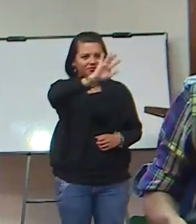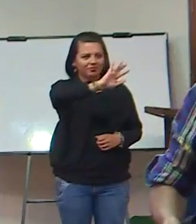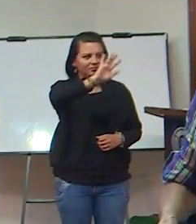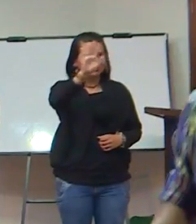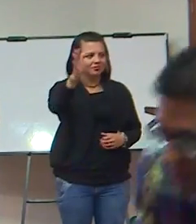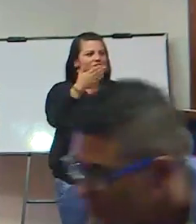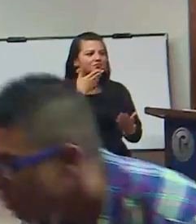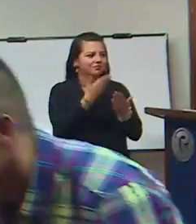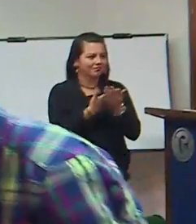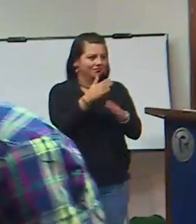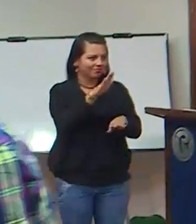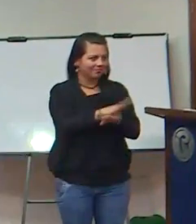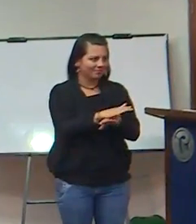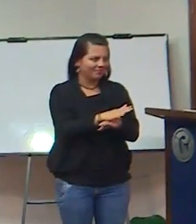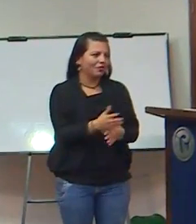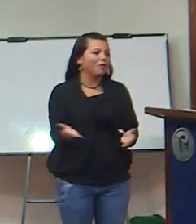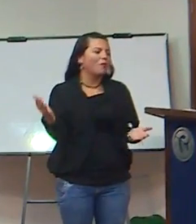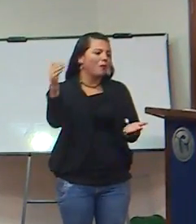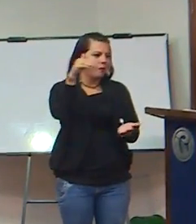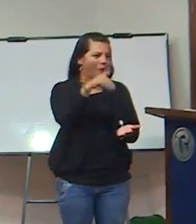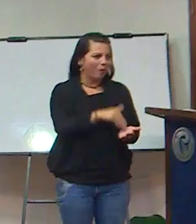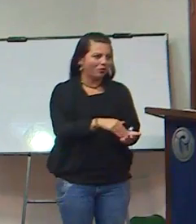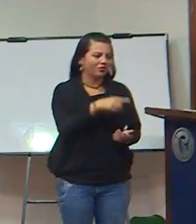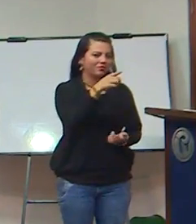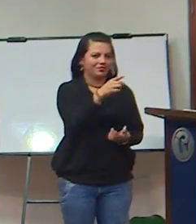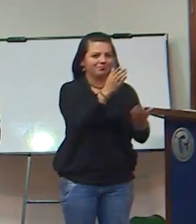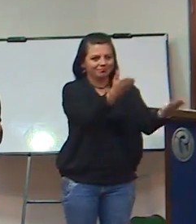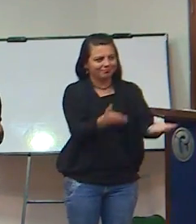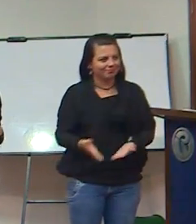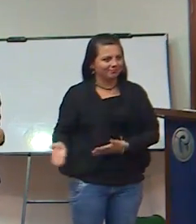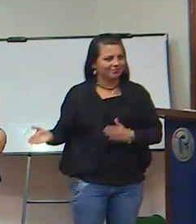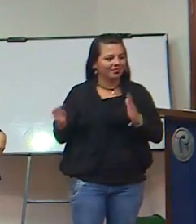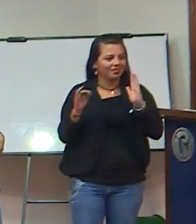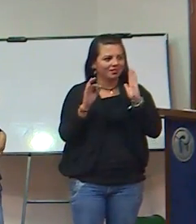Una vez más, les damos la bienvenida a este café en señas.